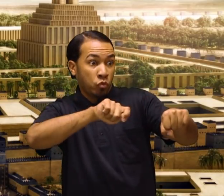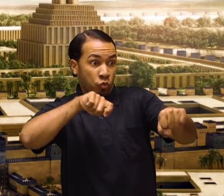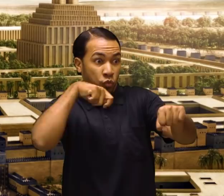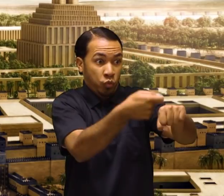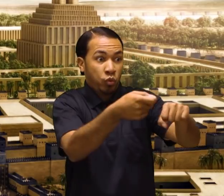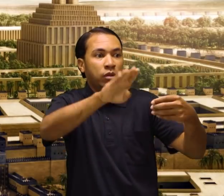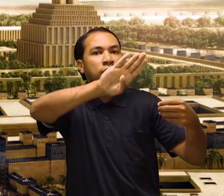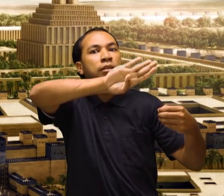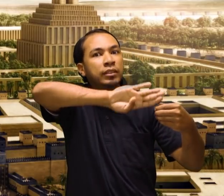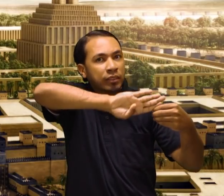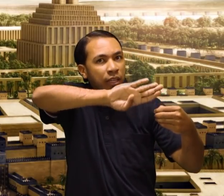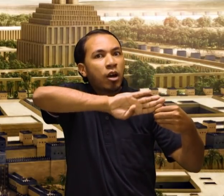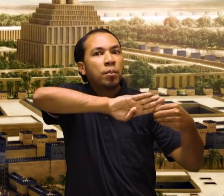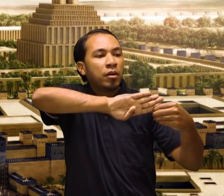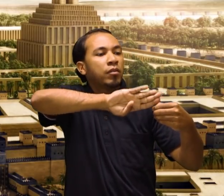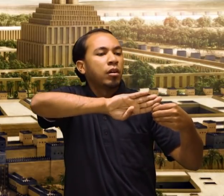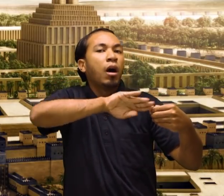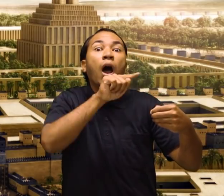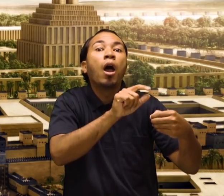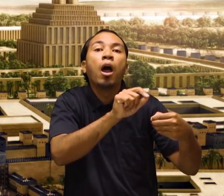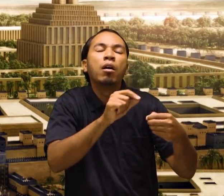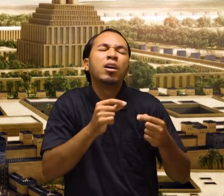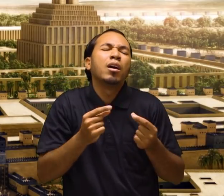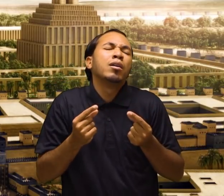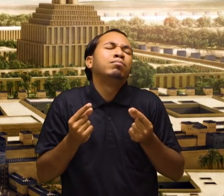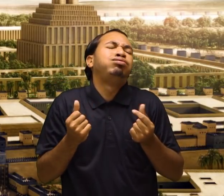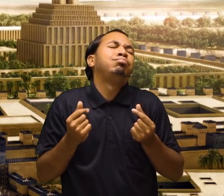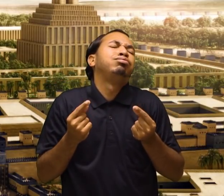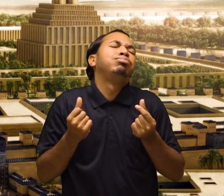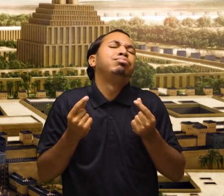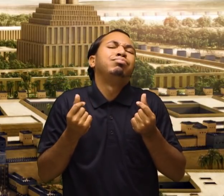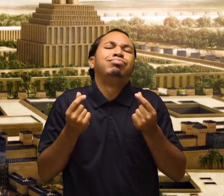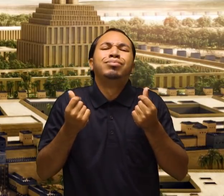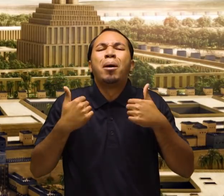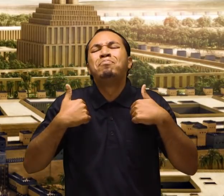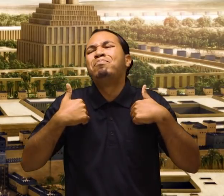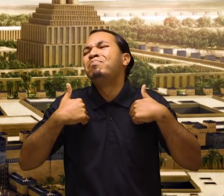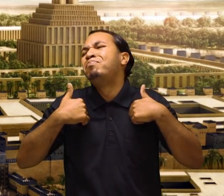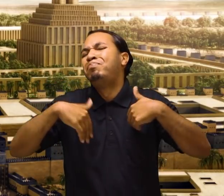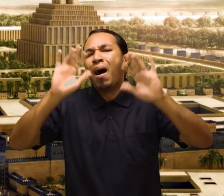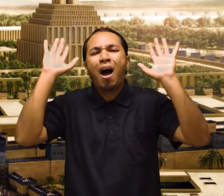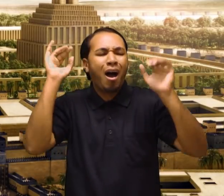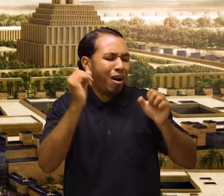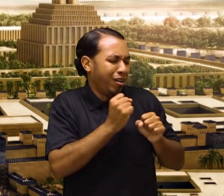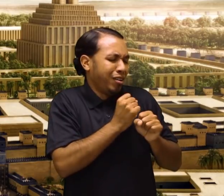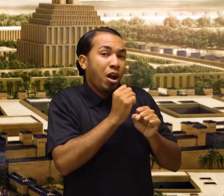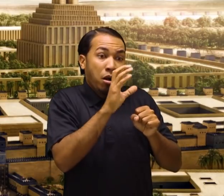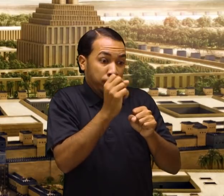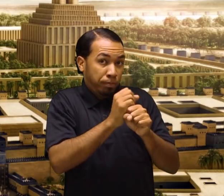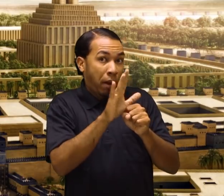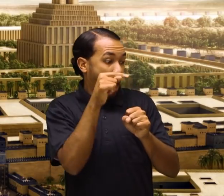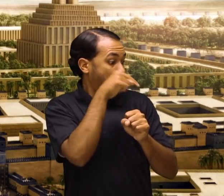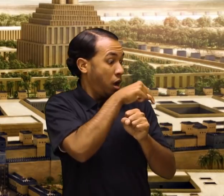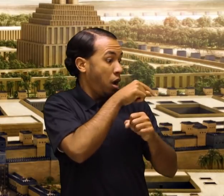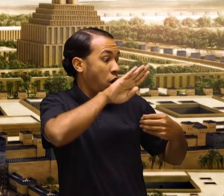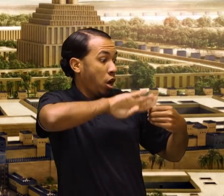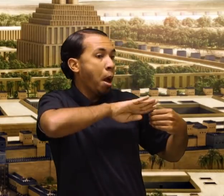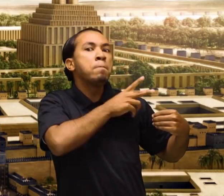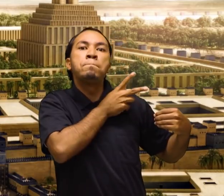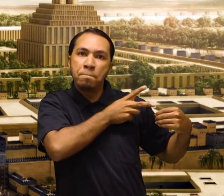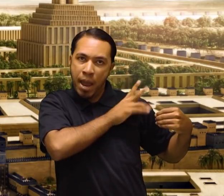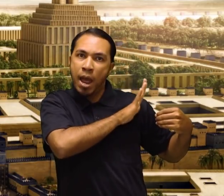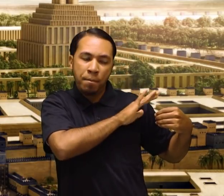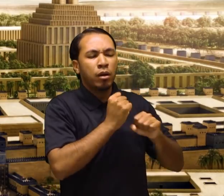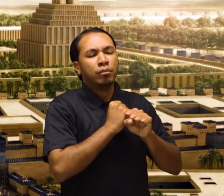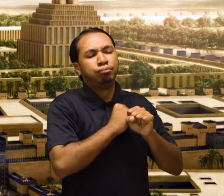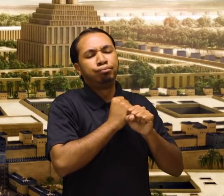e representa um país chamado Babilônia. Esse era um país muito rico, que existiu por